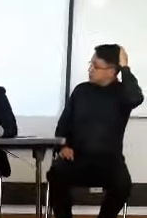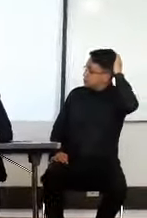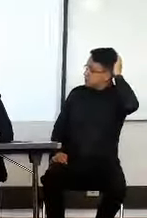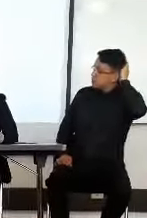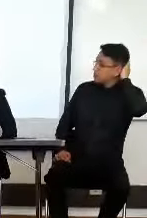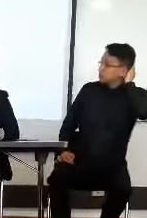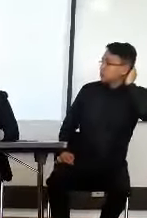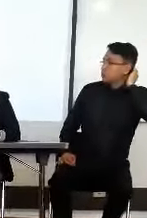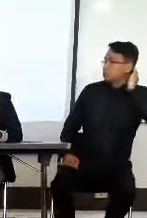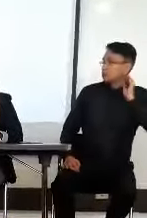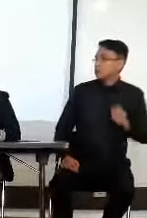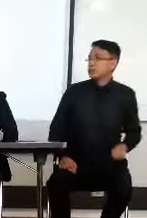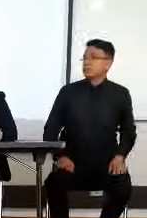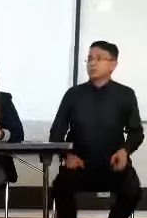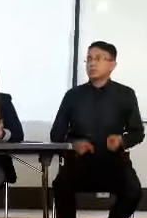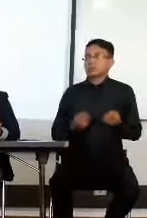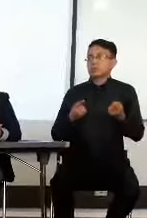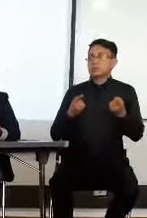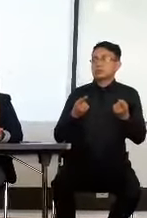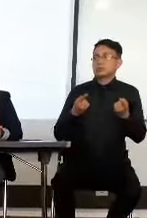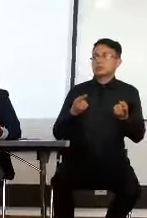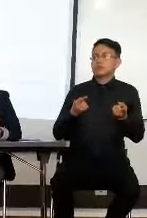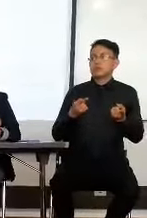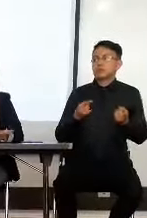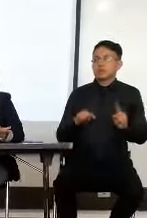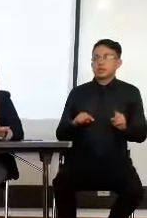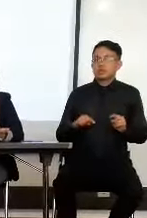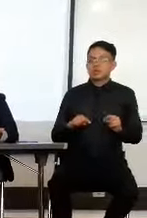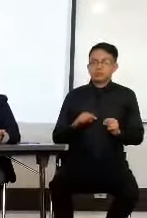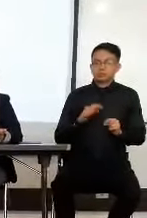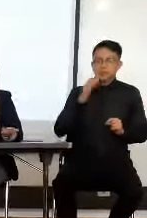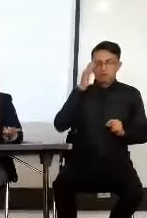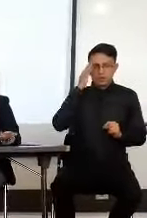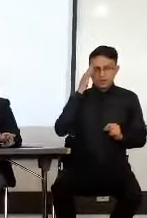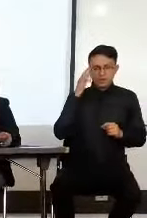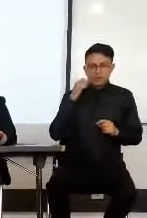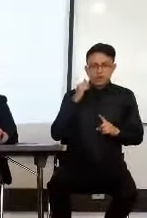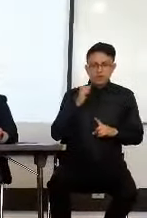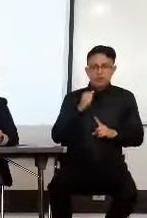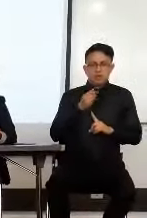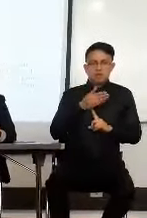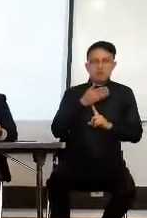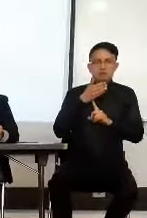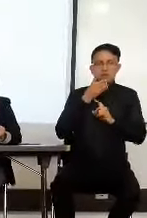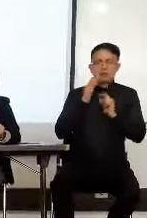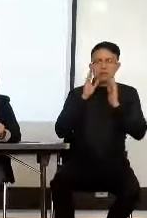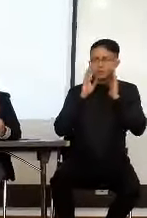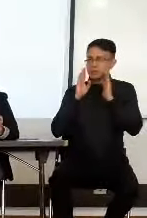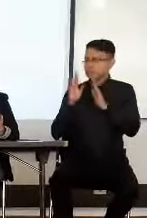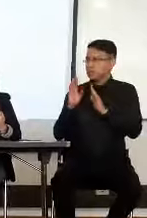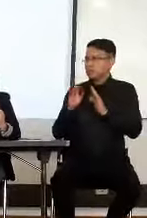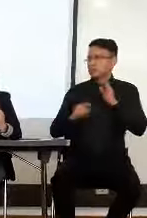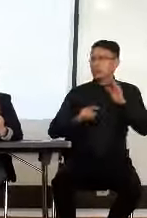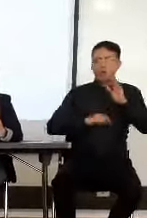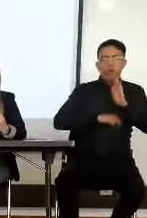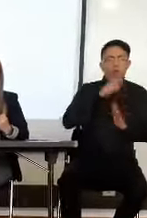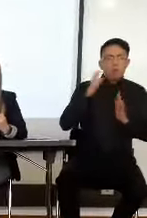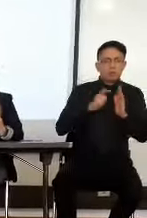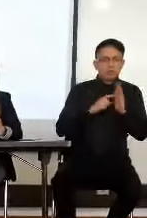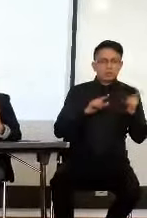Y generar también como esa invitación a que en la organización nos estamos preparando para esta atención. Quizás no tenemos todo resuelto